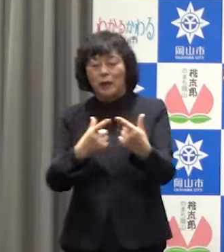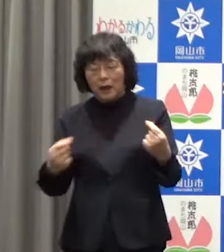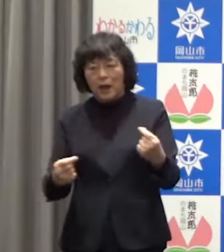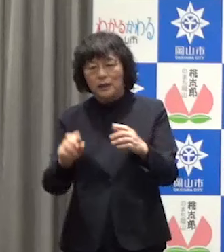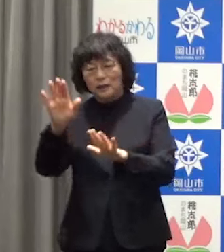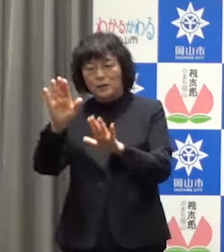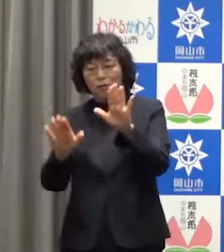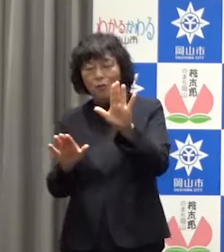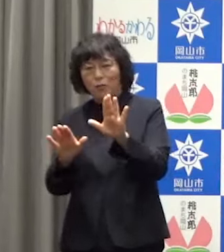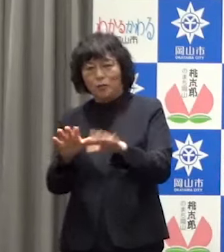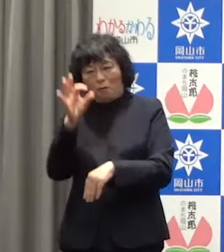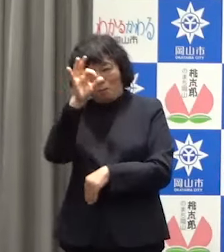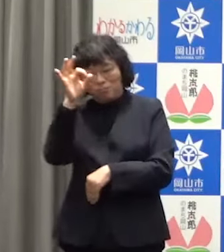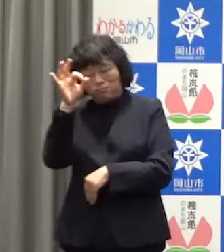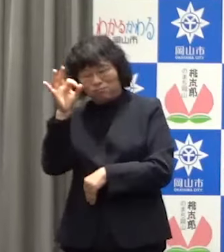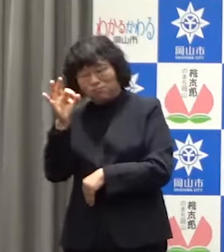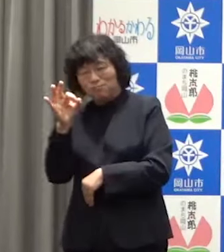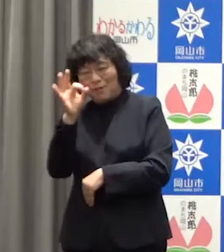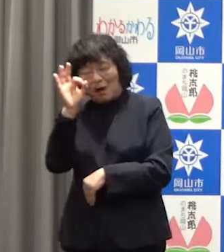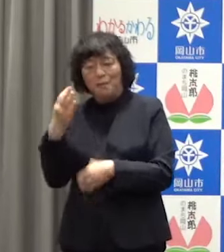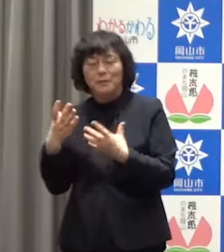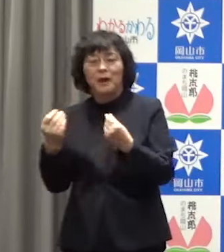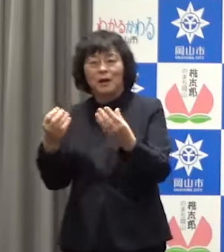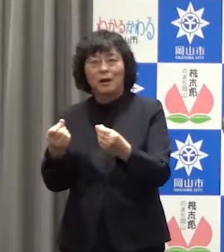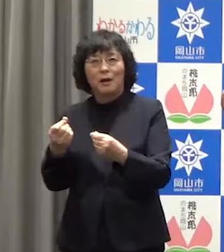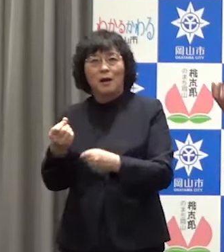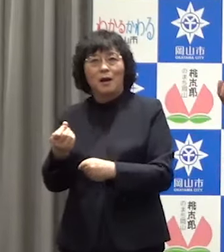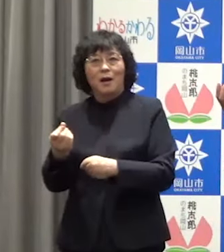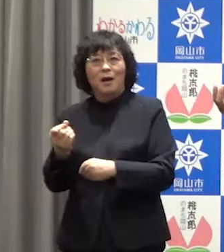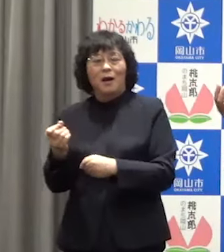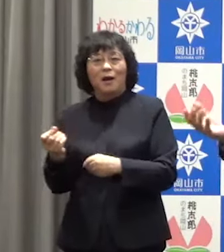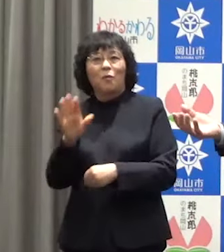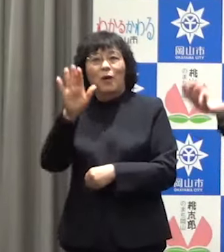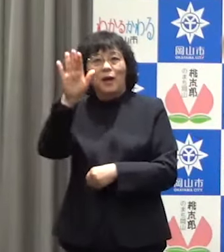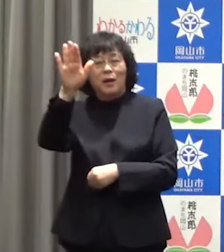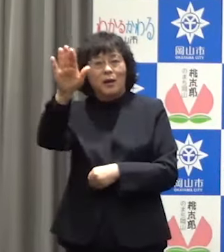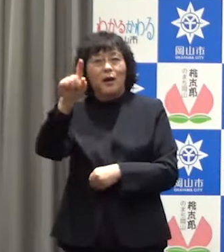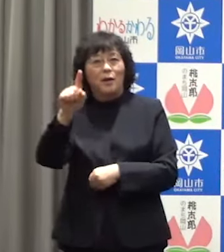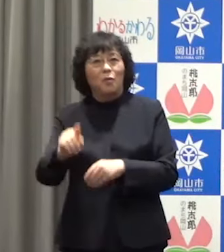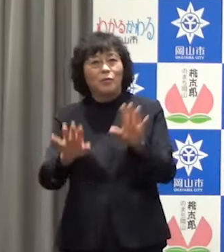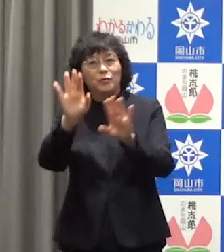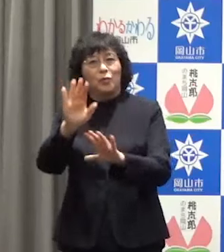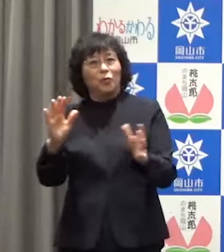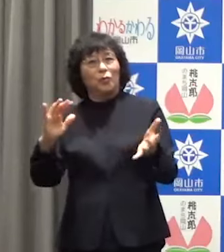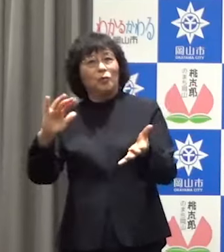ら、これからこんな感じになっていきますよっていう、そういう